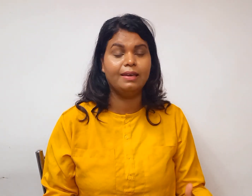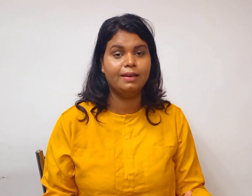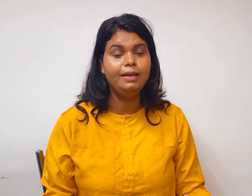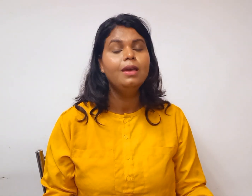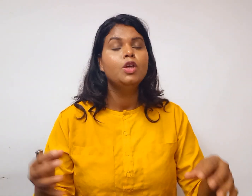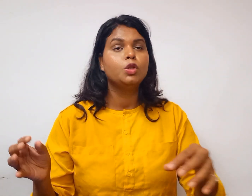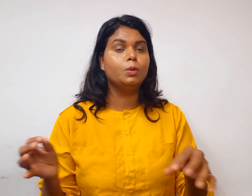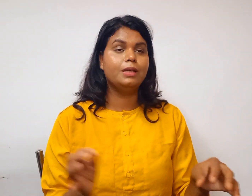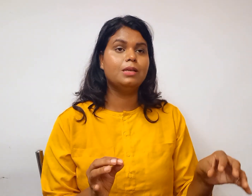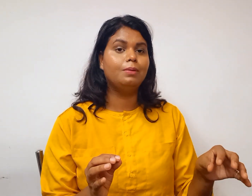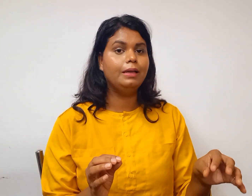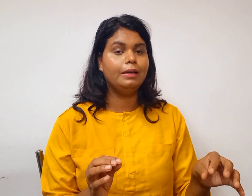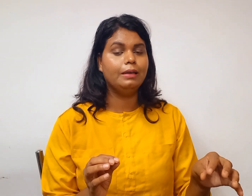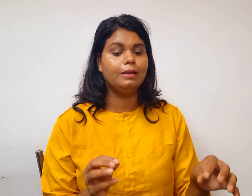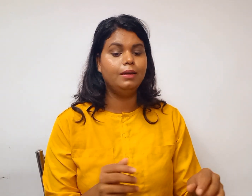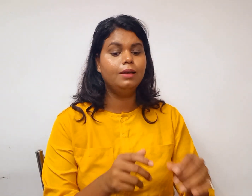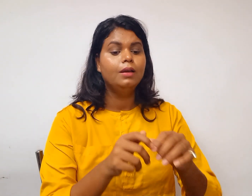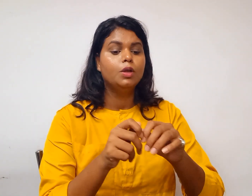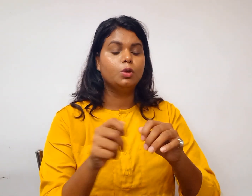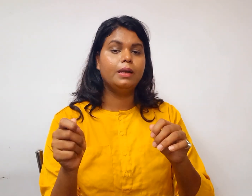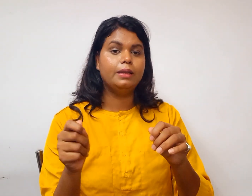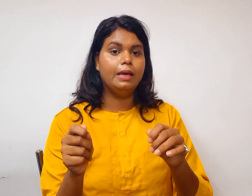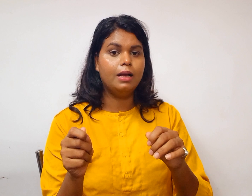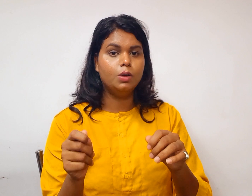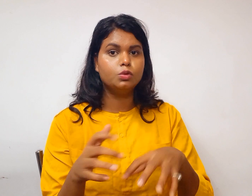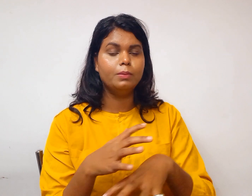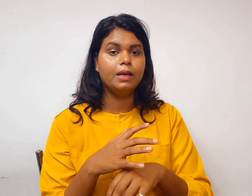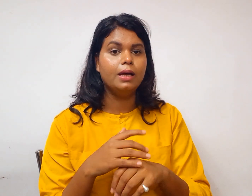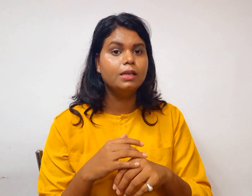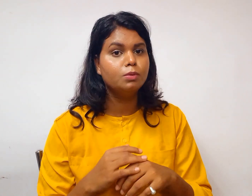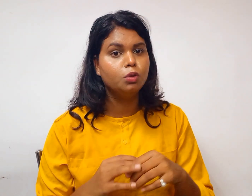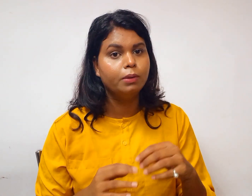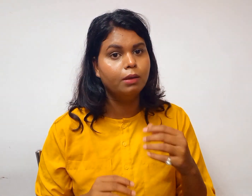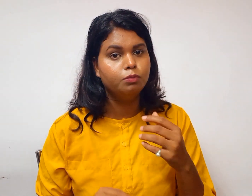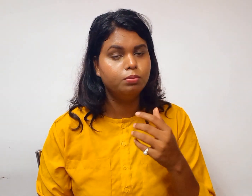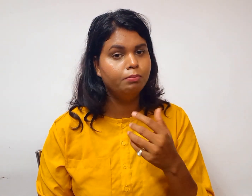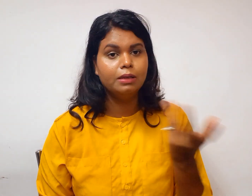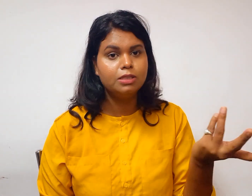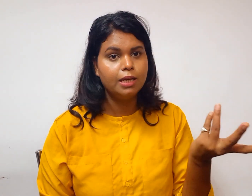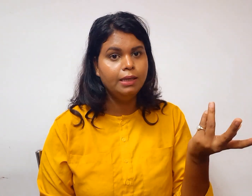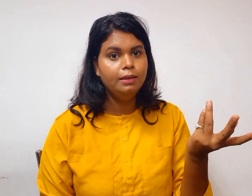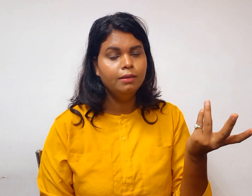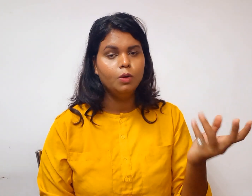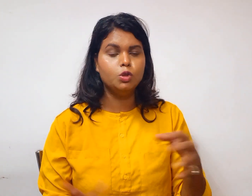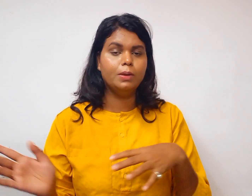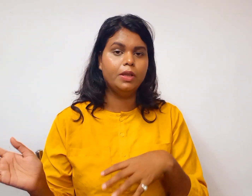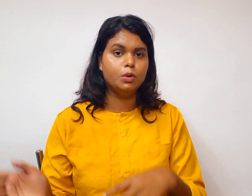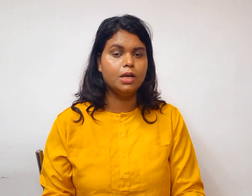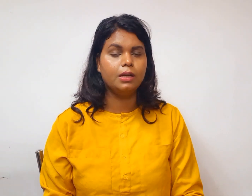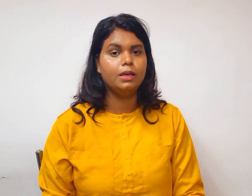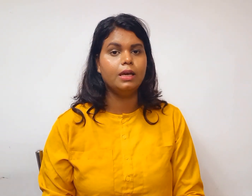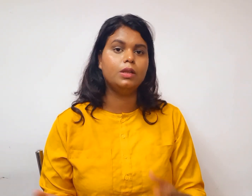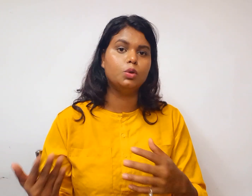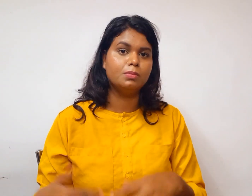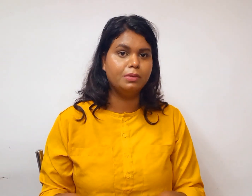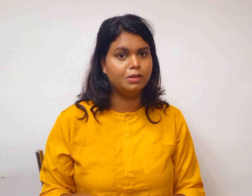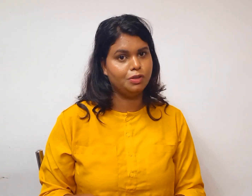गई। तो मैं जब गई लेने के लिए तो मैंने देखा उसको, मैंने कहा अरे इसमें तो मतलब मिल्क शेक है ही नहीं। उस बंदे को जाकर के दिखाया कि देखो उसमें मिल्क शेक